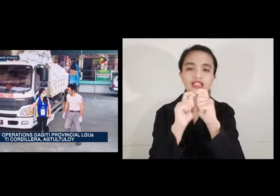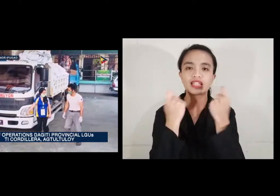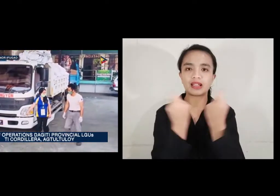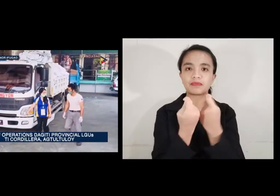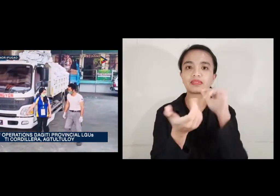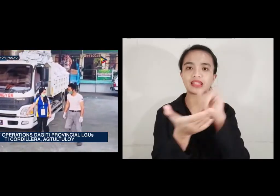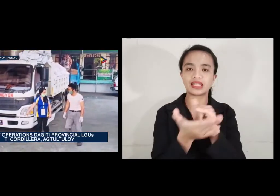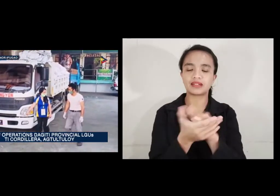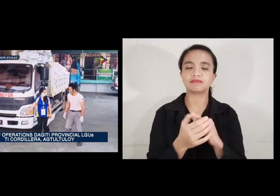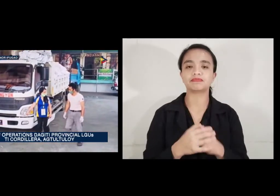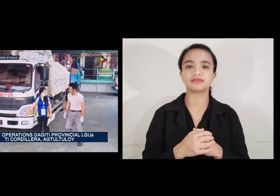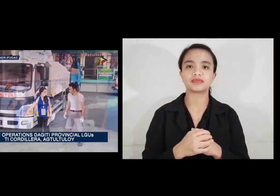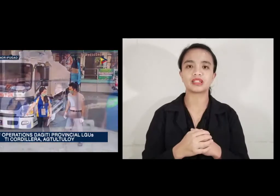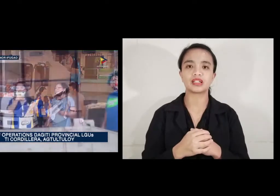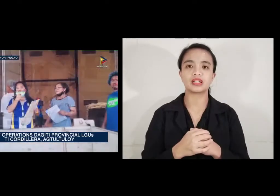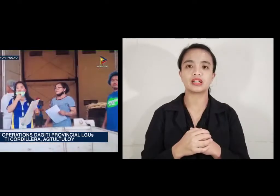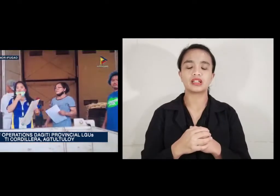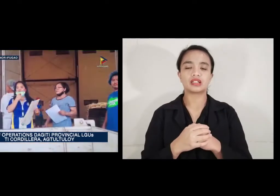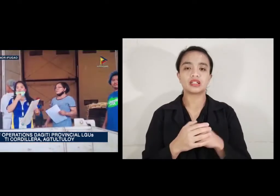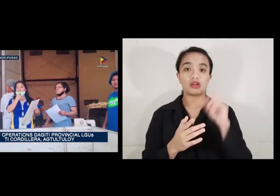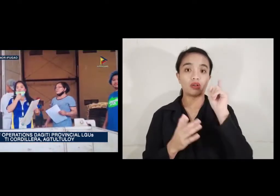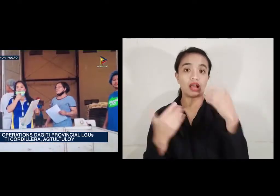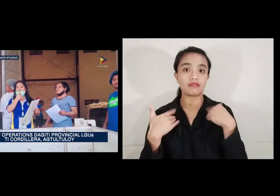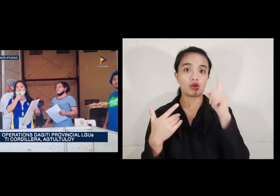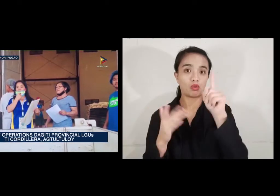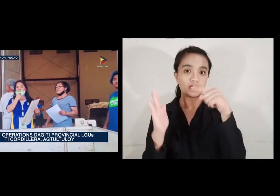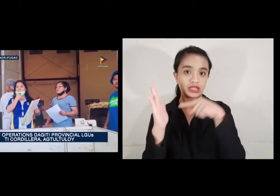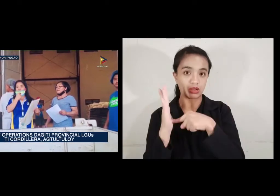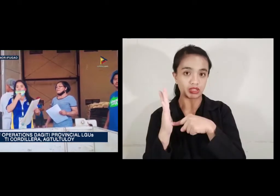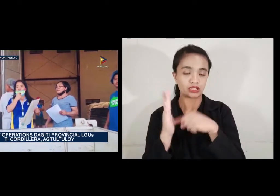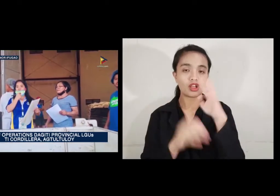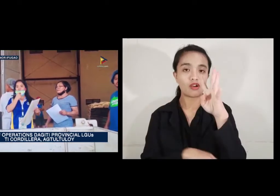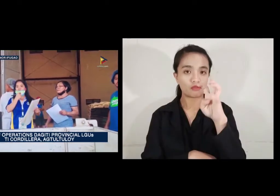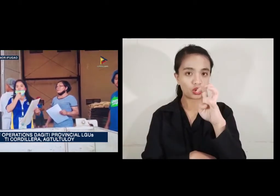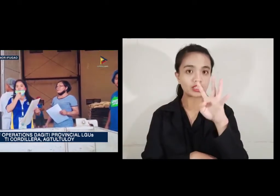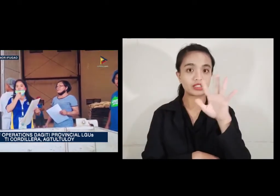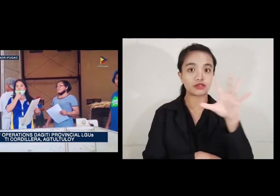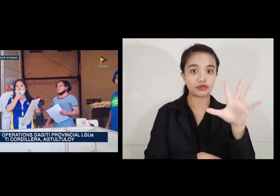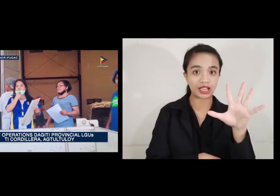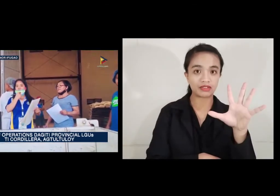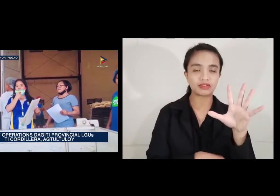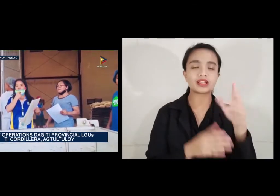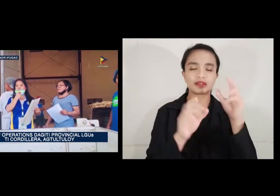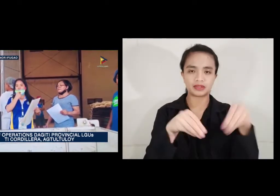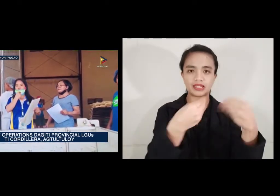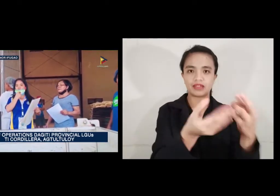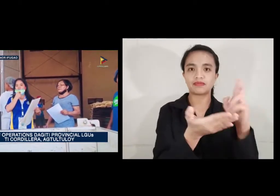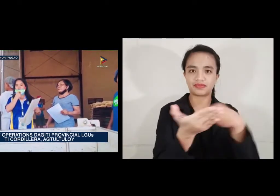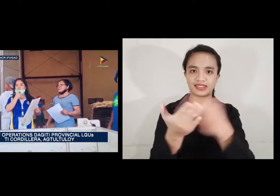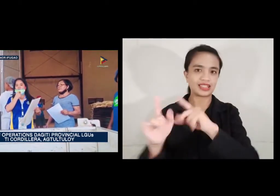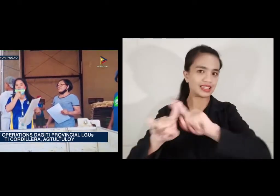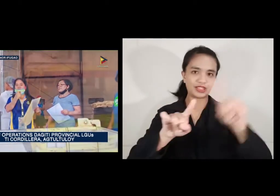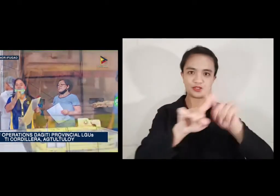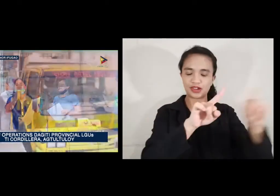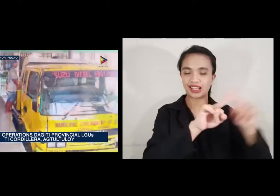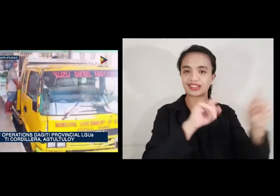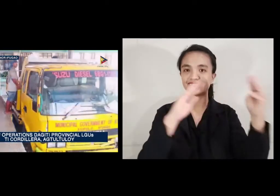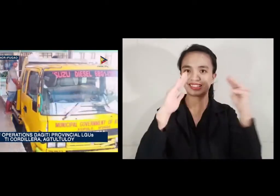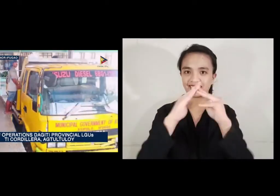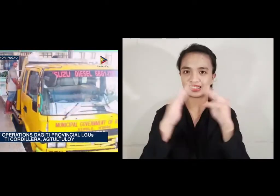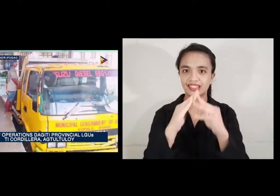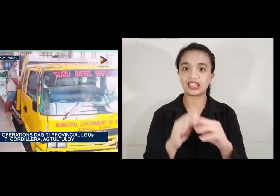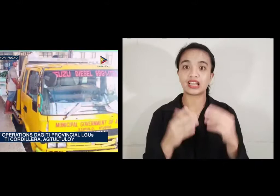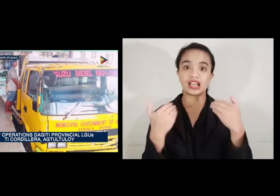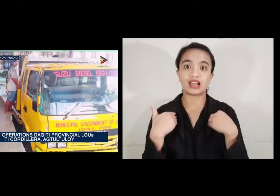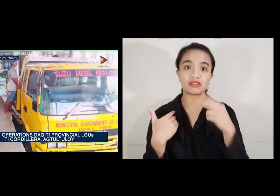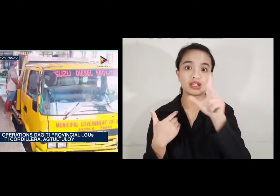Hagio Incident Management Team. Bakabuklan ang 1,405 asako ti bagas ti naibunong kadagiti nagdudumo a munisipalidad,